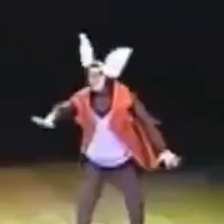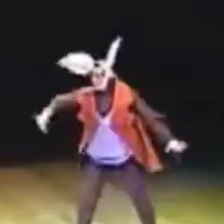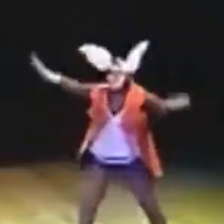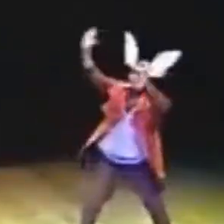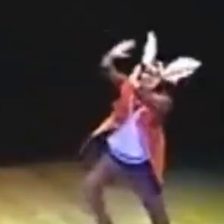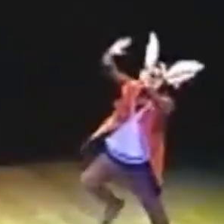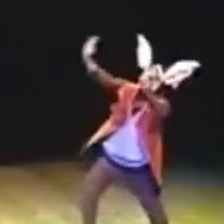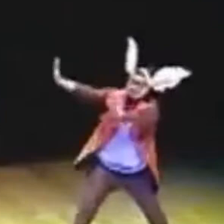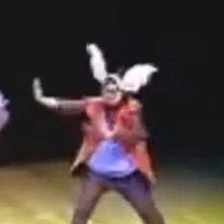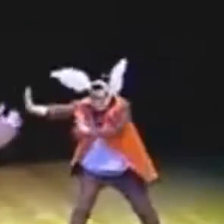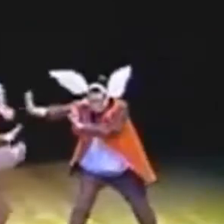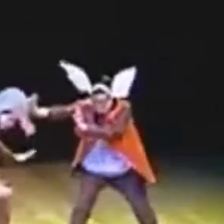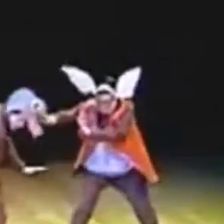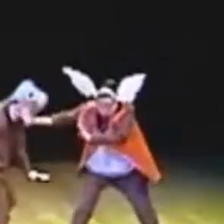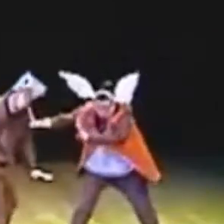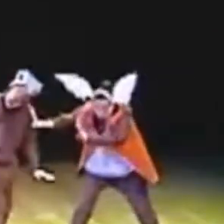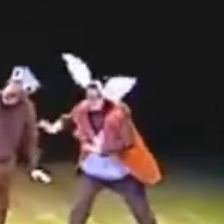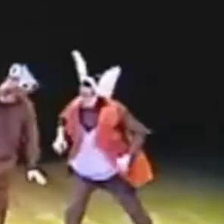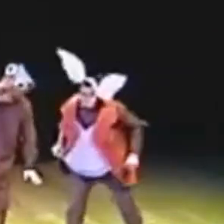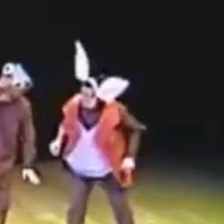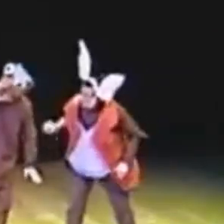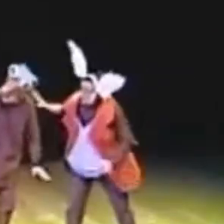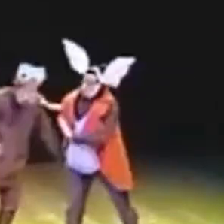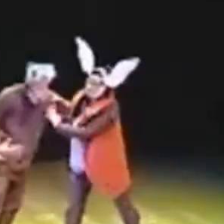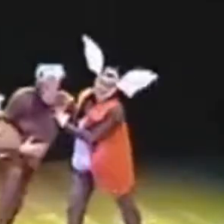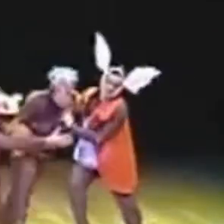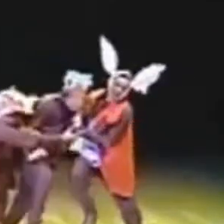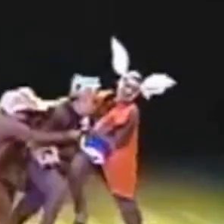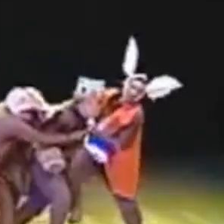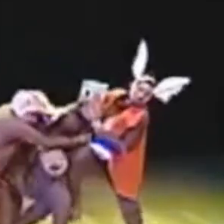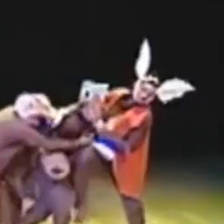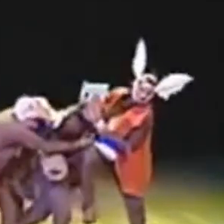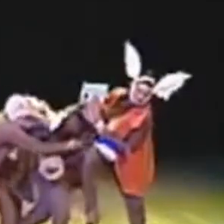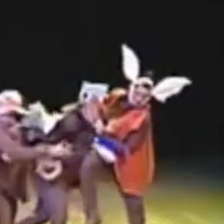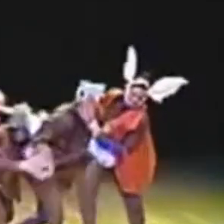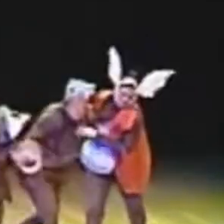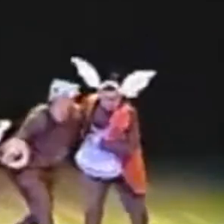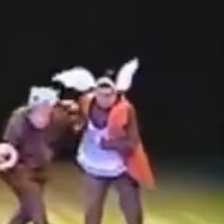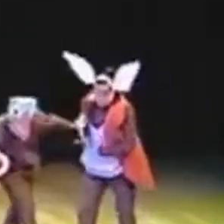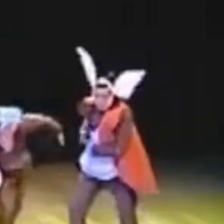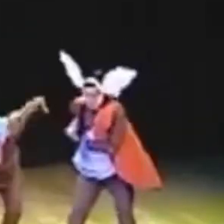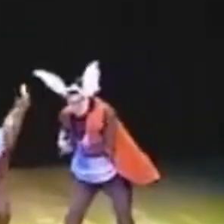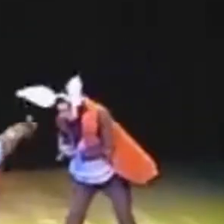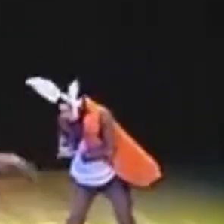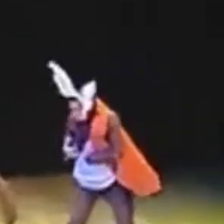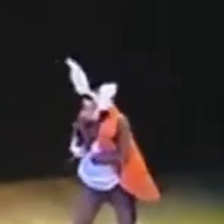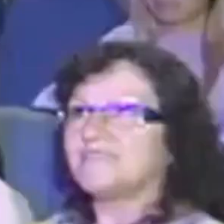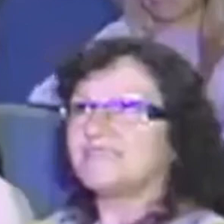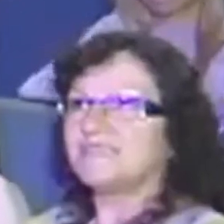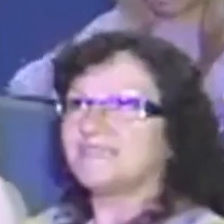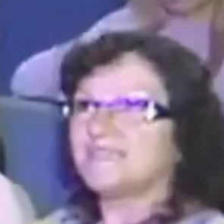alto. Quem é surdo consegue prestar atenção em tudo o que acontece na cena e não perde um segundo do